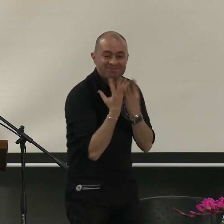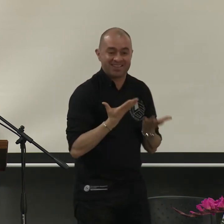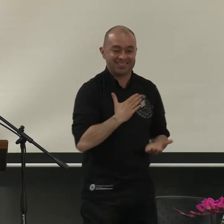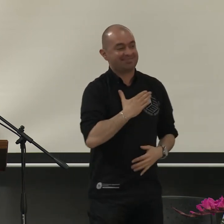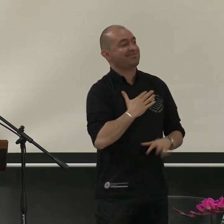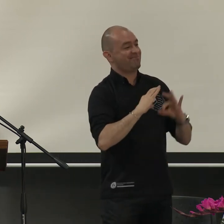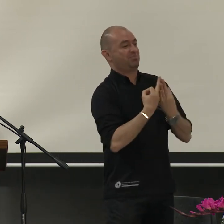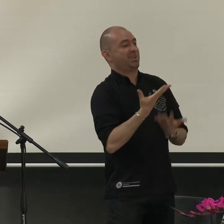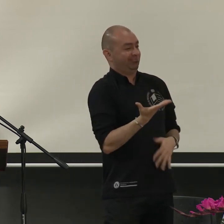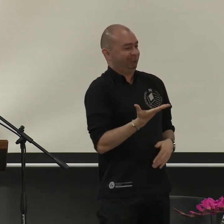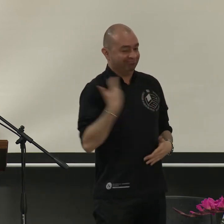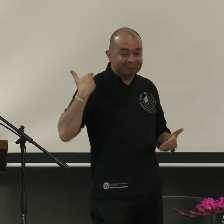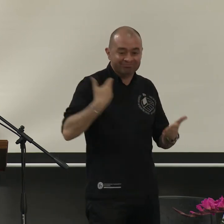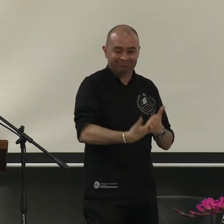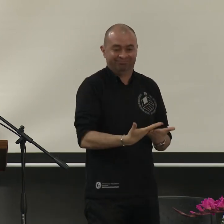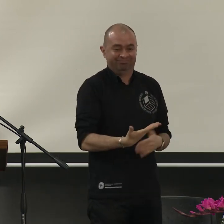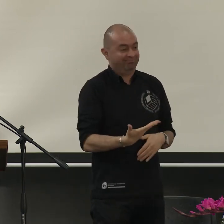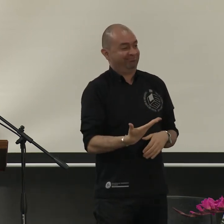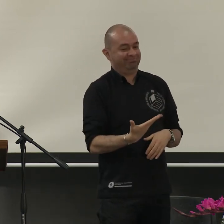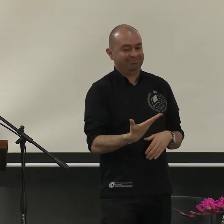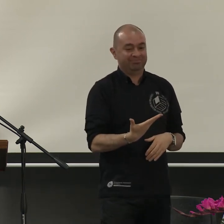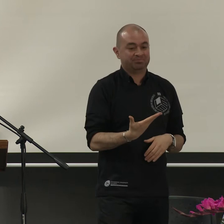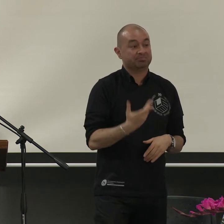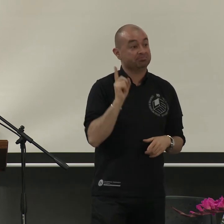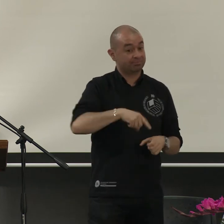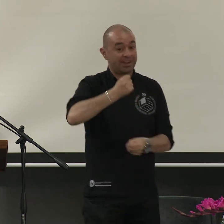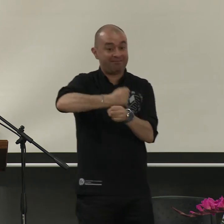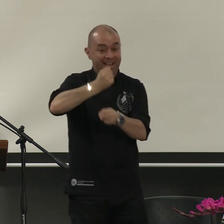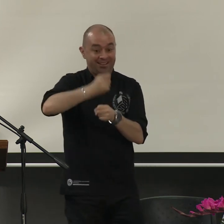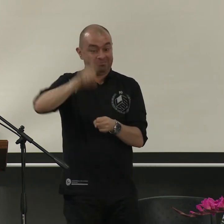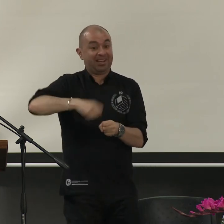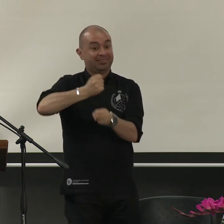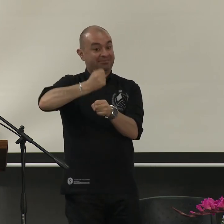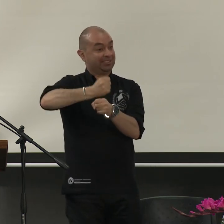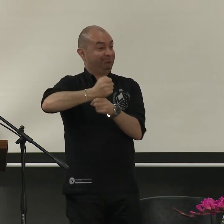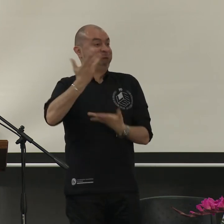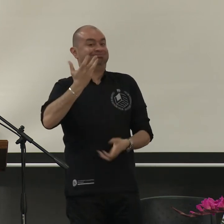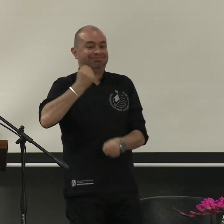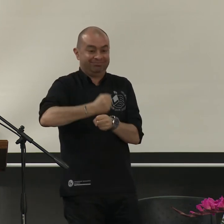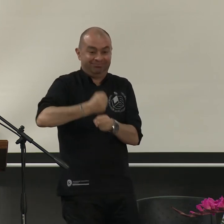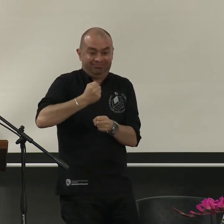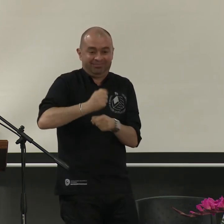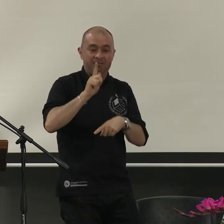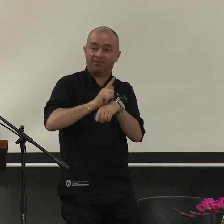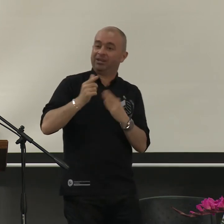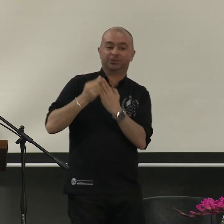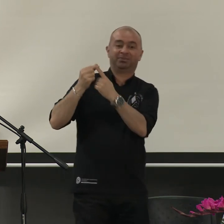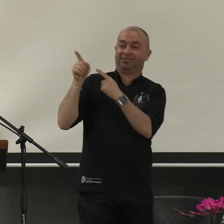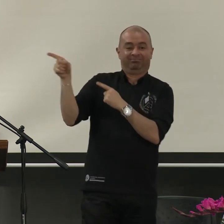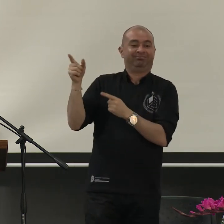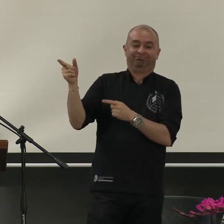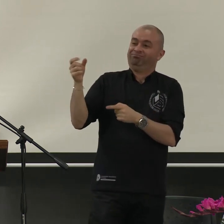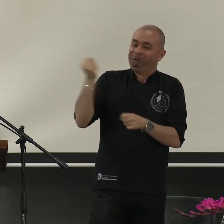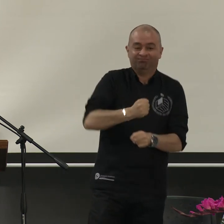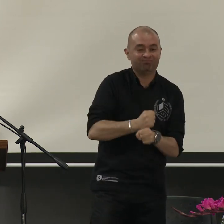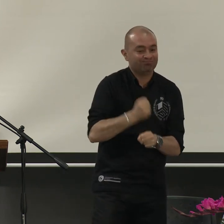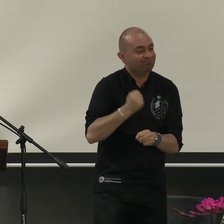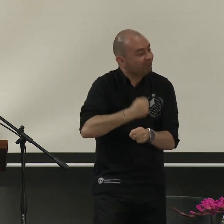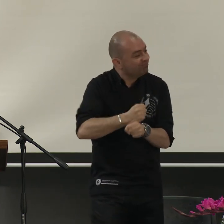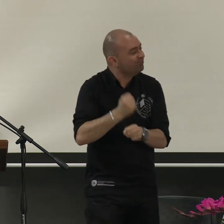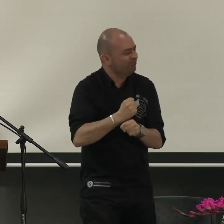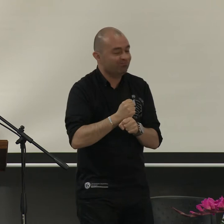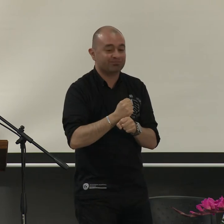es mi familia universitaria es la familia que me acompaña para alcanzar los retos hoy día además